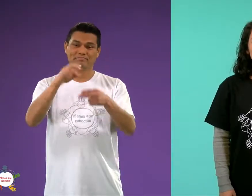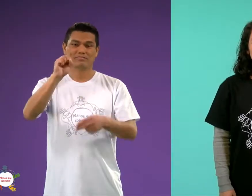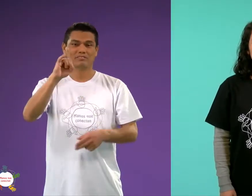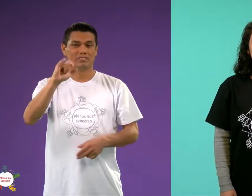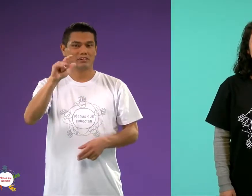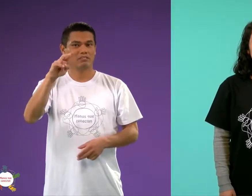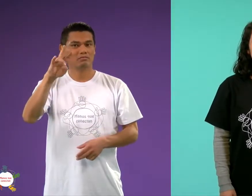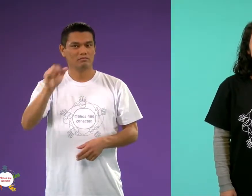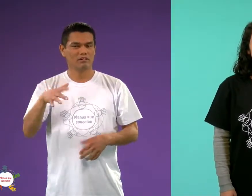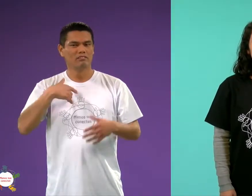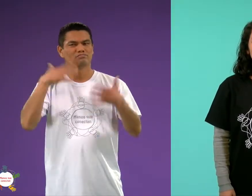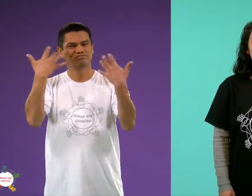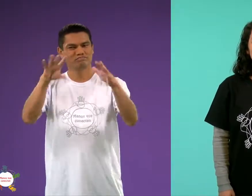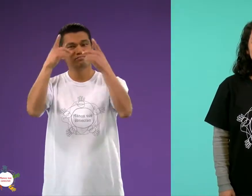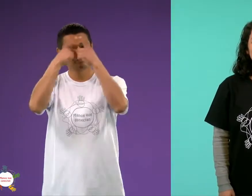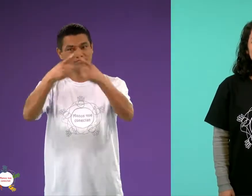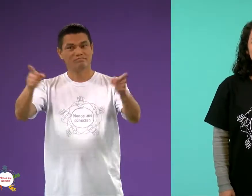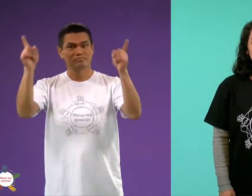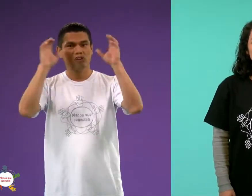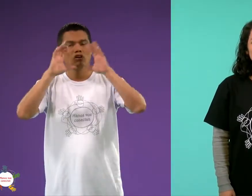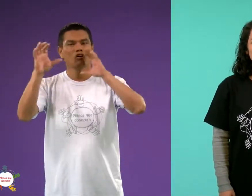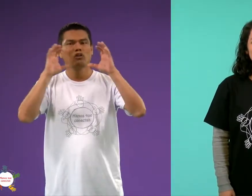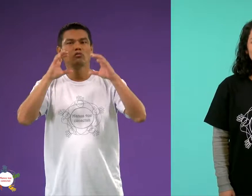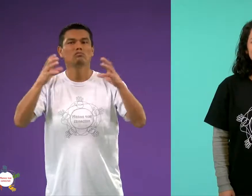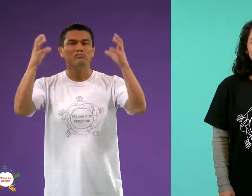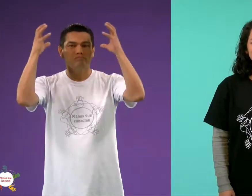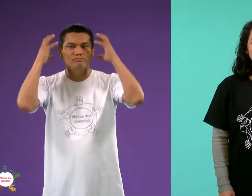Silvia, egresada de comunicación audiovisual.